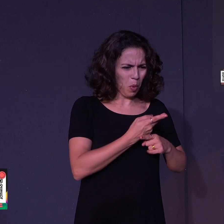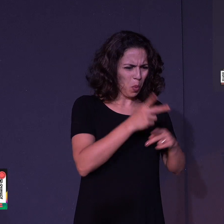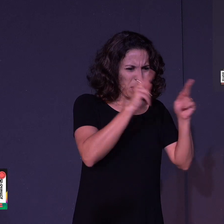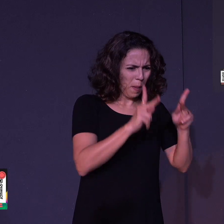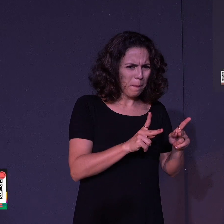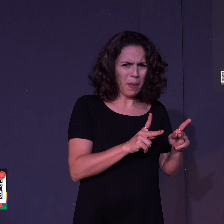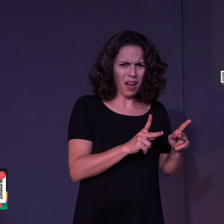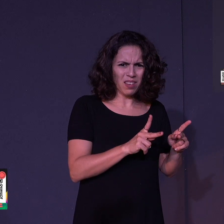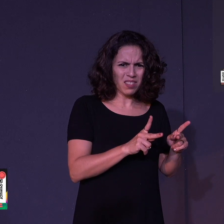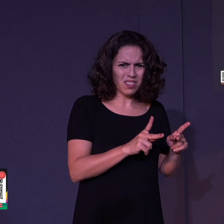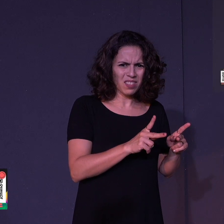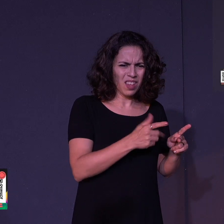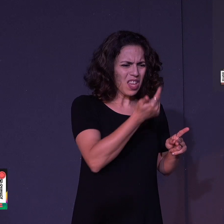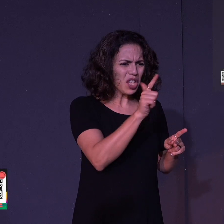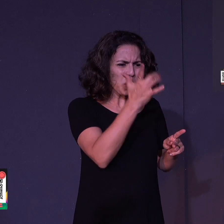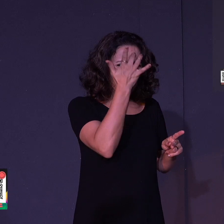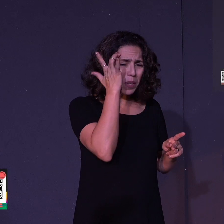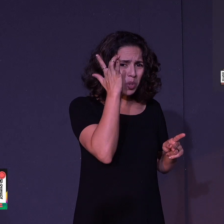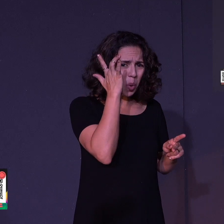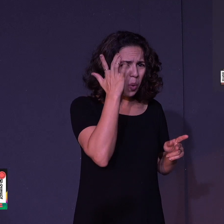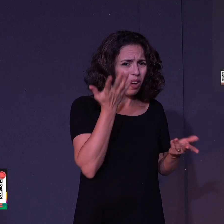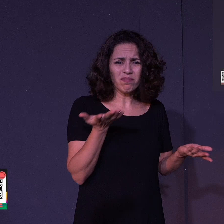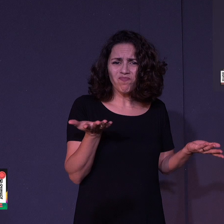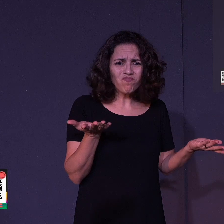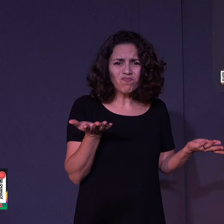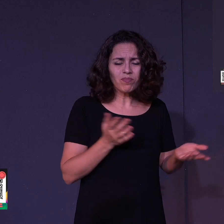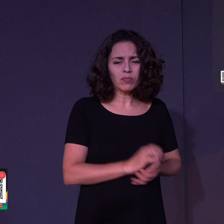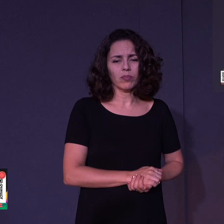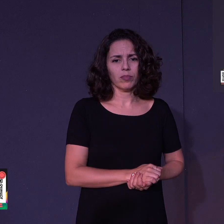Bíblia, volte um pouquinho, abra em Salmo 122.